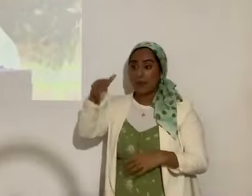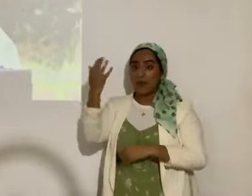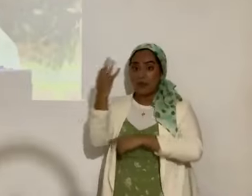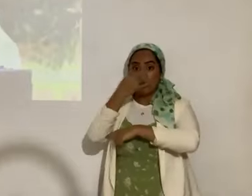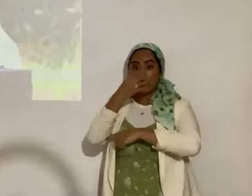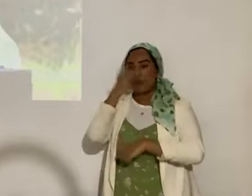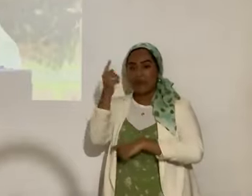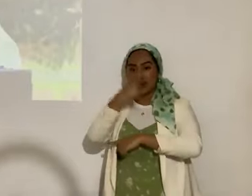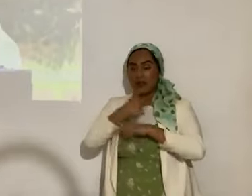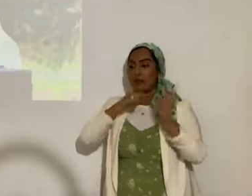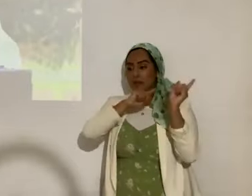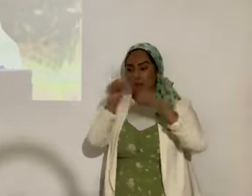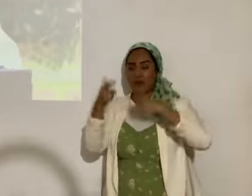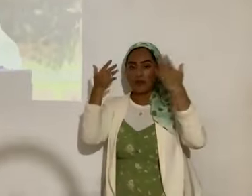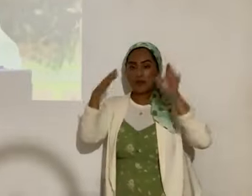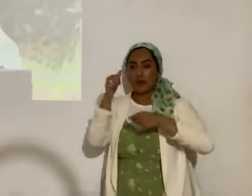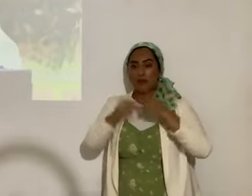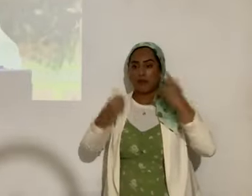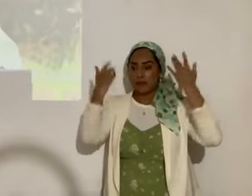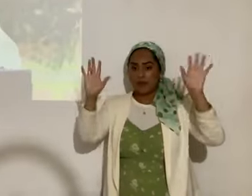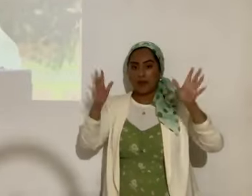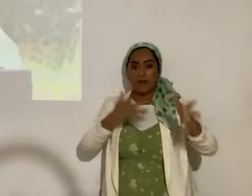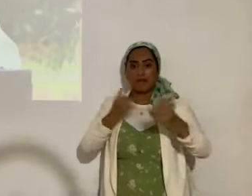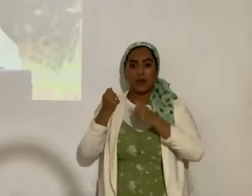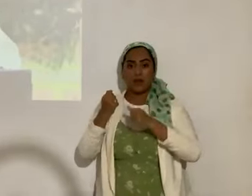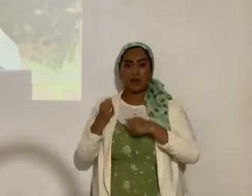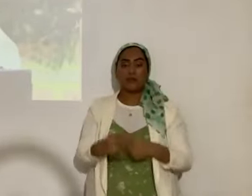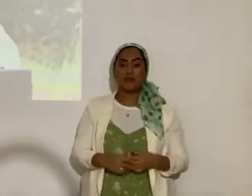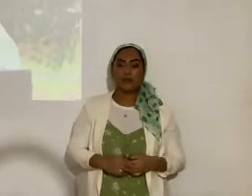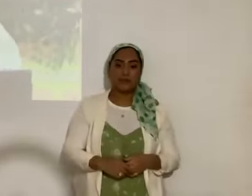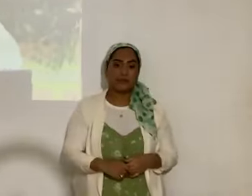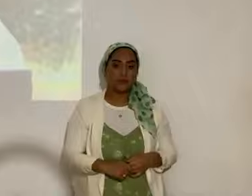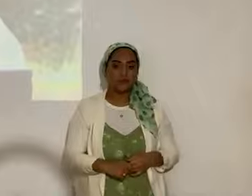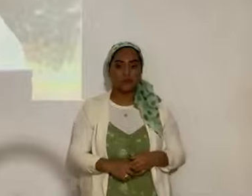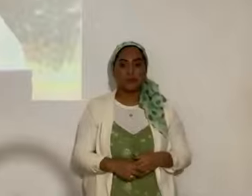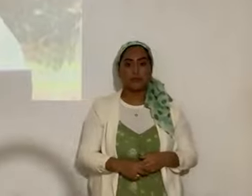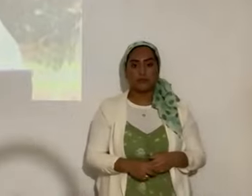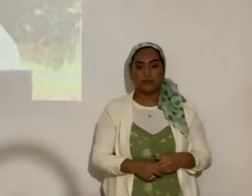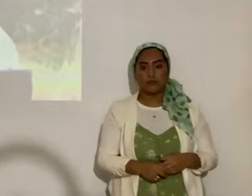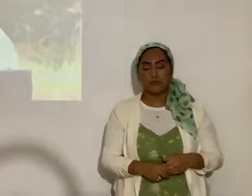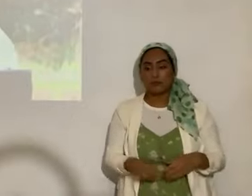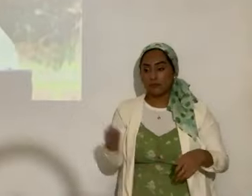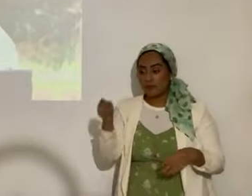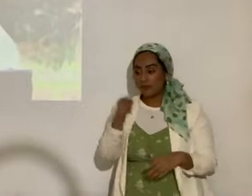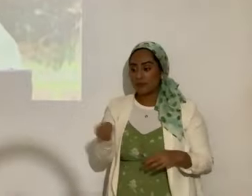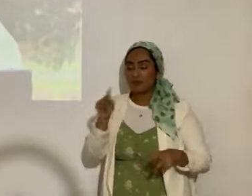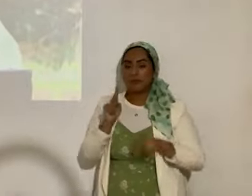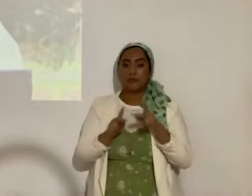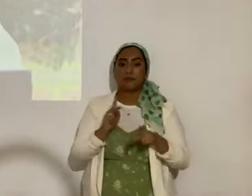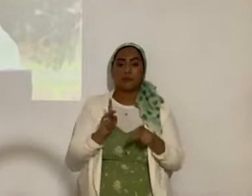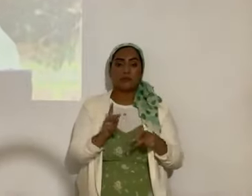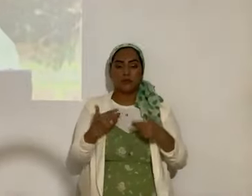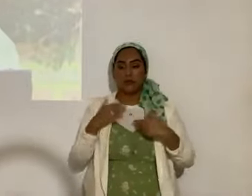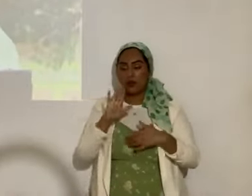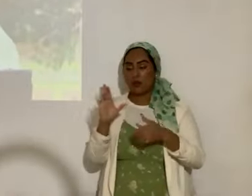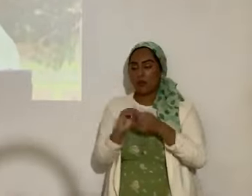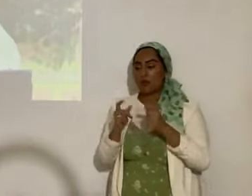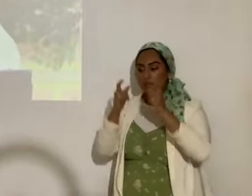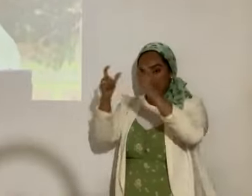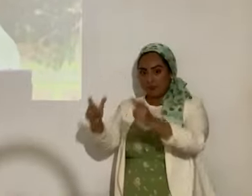los pocos días voy para Tehuacán ya me circunciné Aleluya entonces estas personas van a tener su galardón